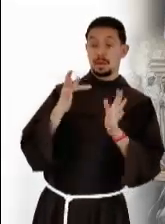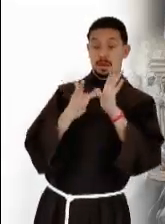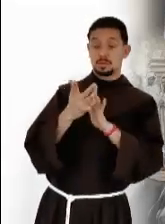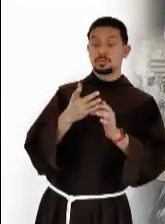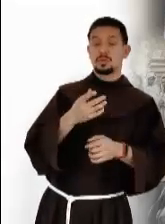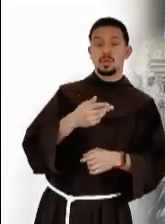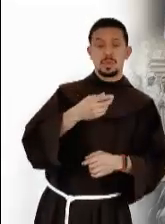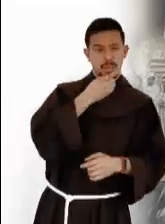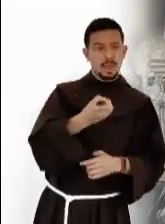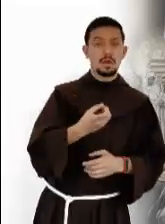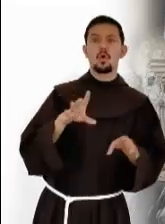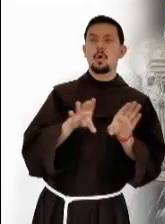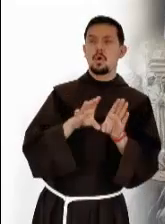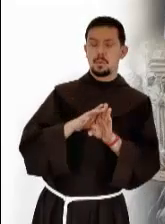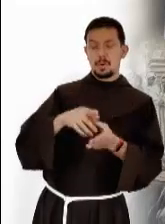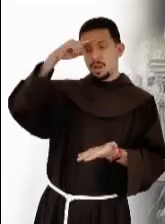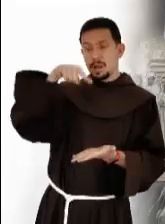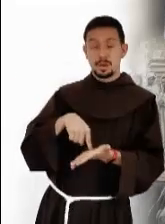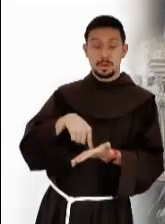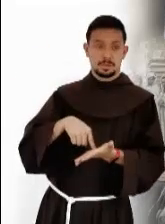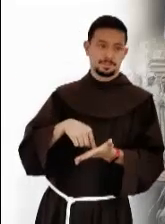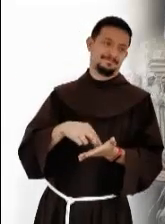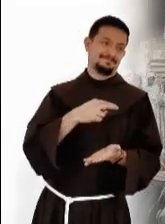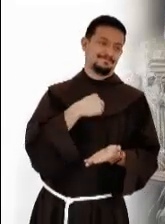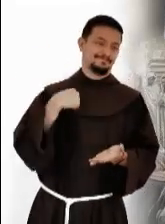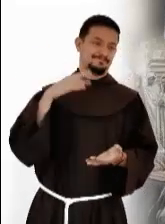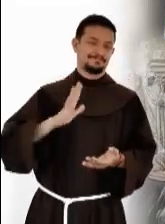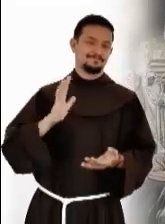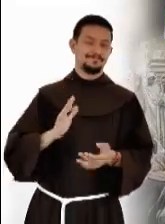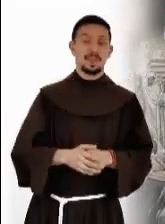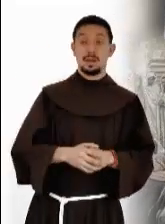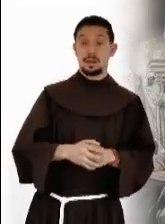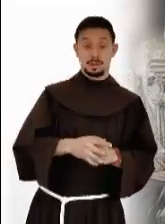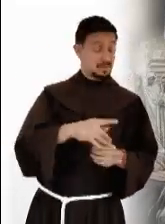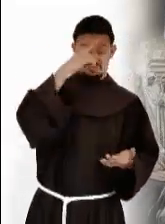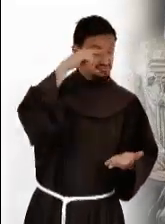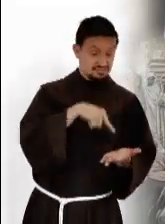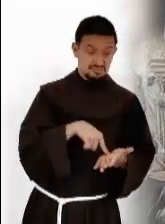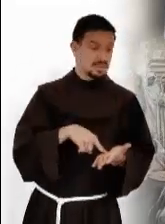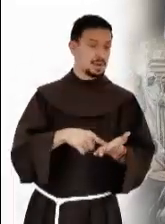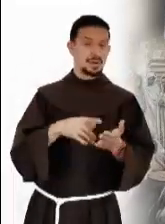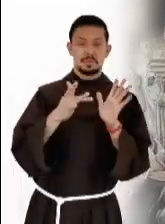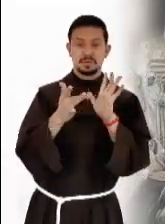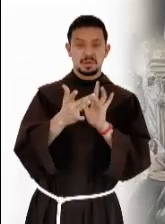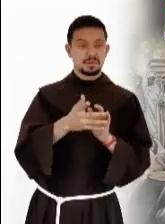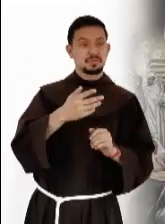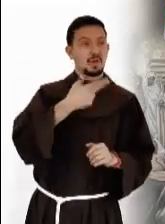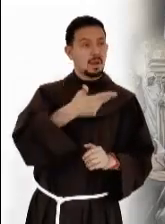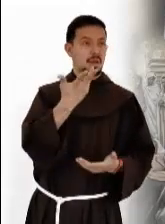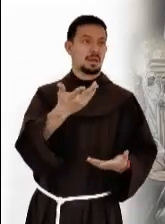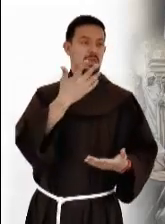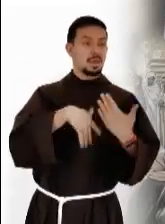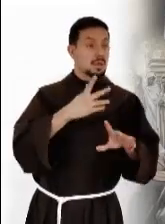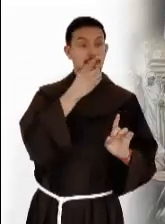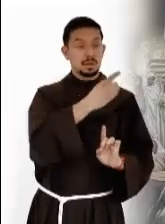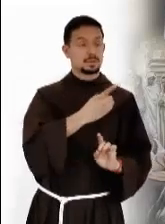actualidad parecería que negamos todo el testimonio y la fuerza de la palabra de Jesús. Nos decimos los sabios para descartar la